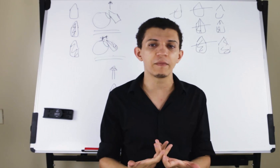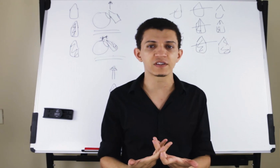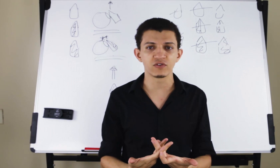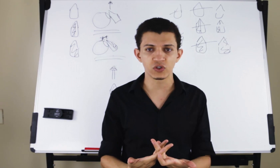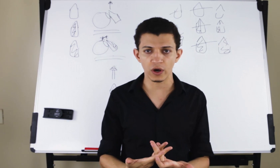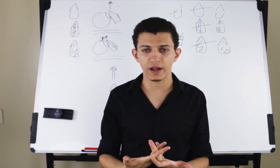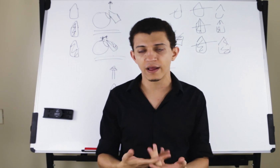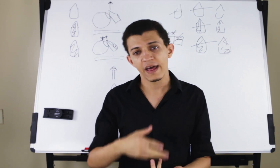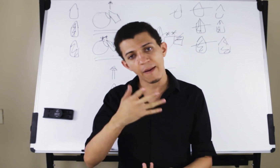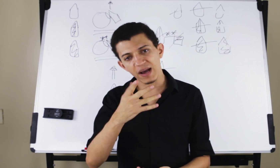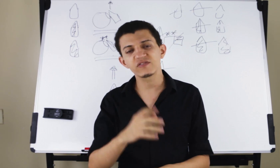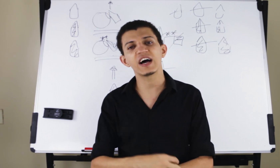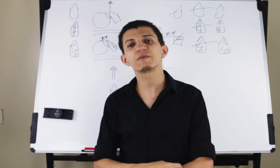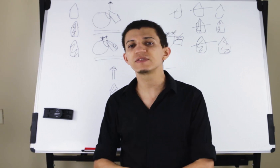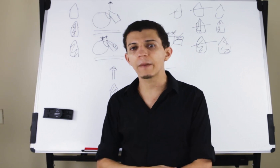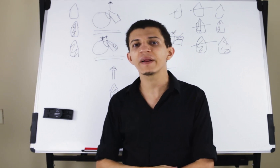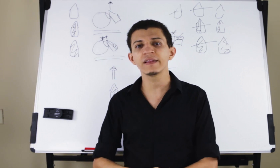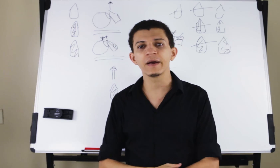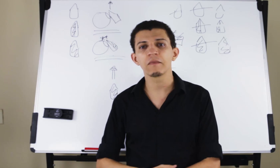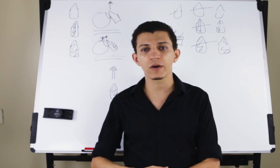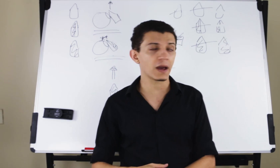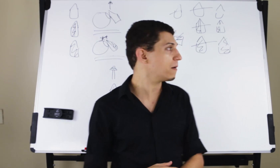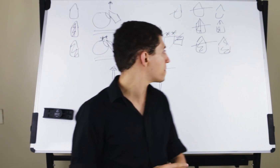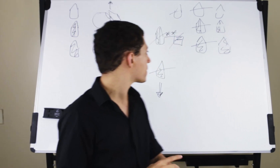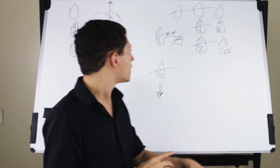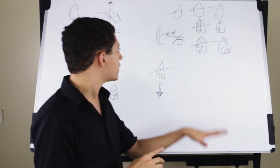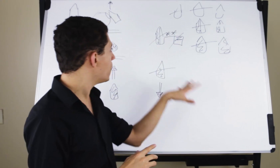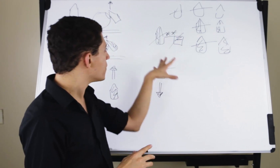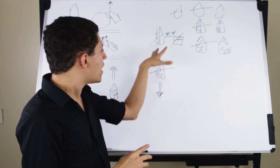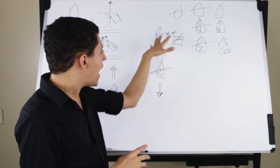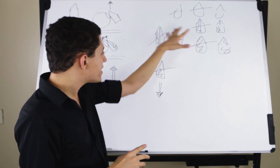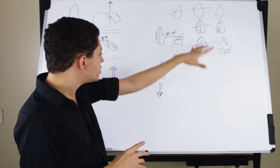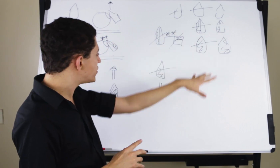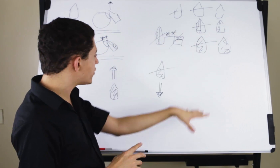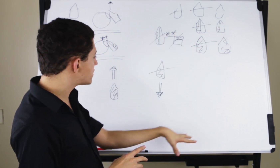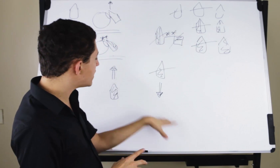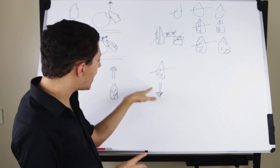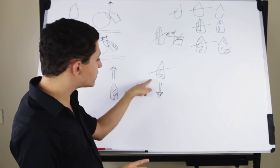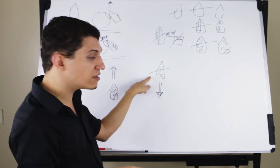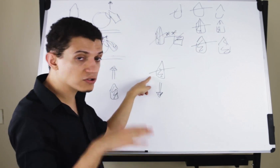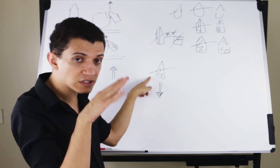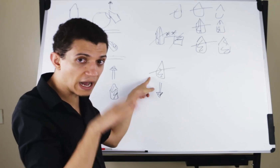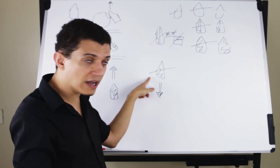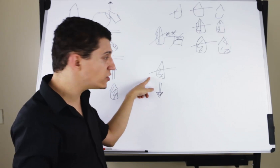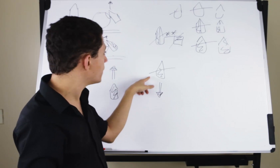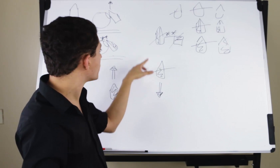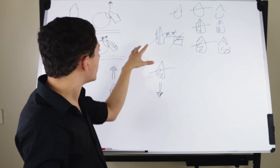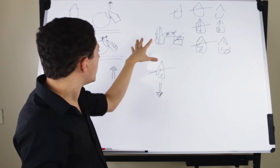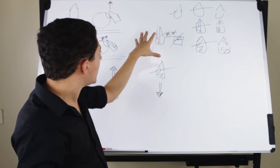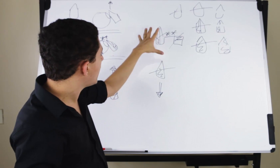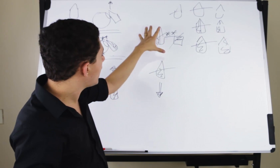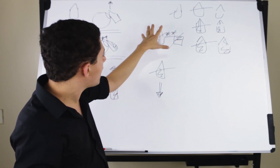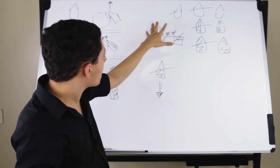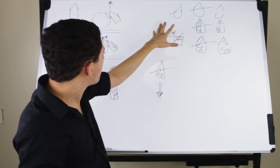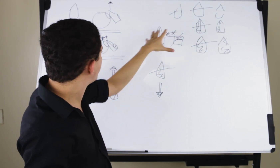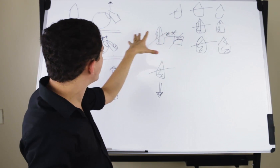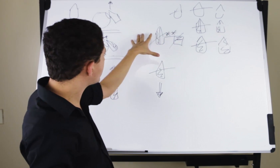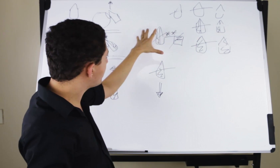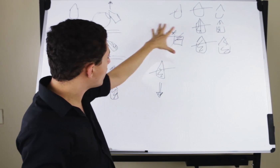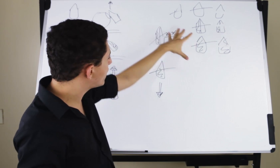Libras funciona, é mais fácil para você aprender, ok? Então, aqui a gente viu esses sinais, sinal de tarde, você viu